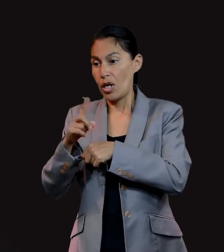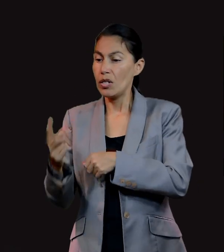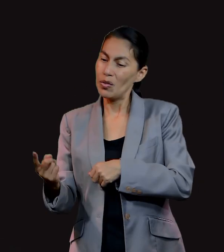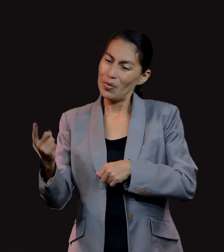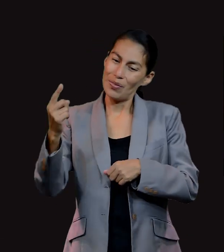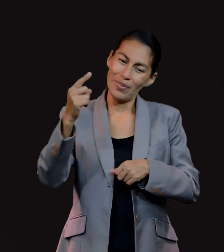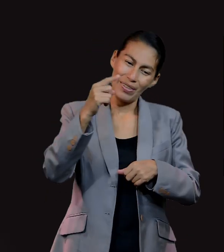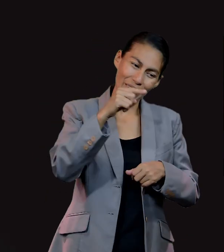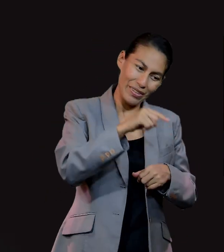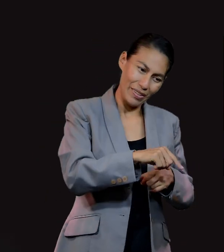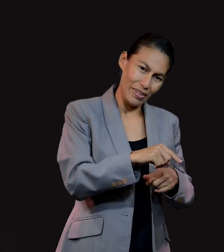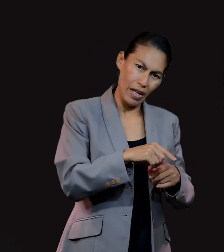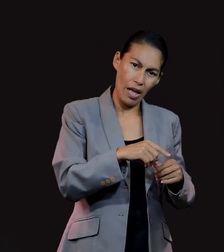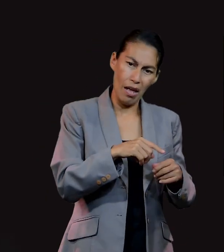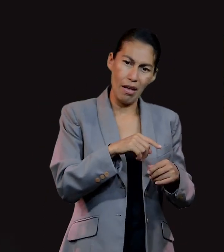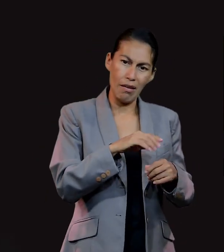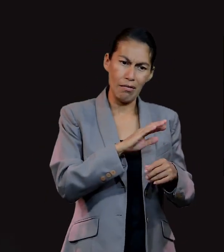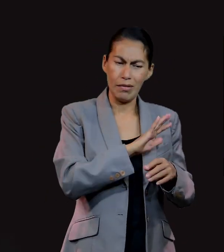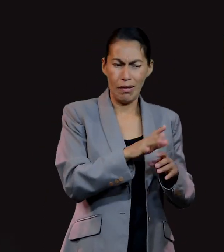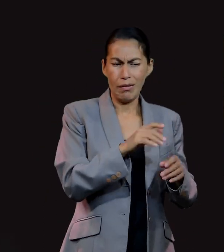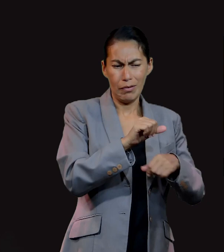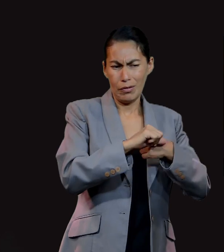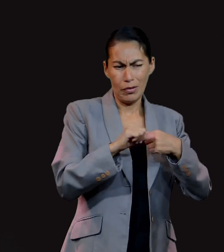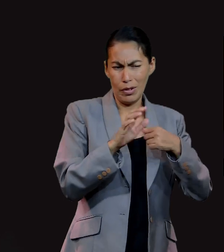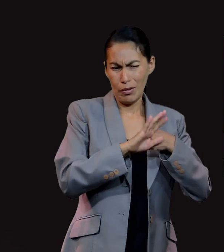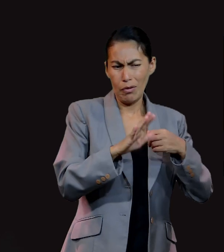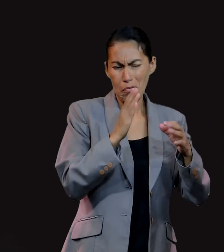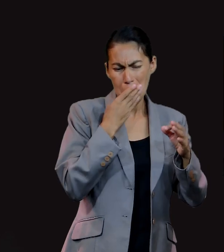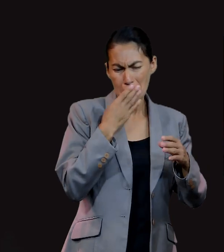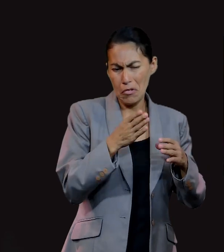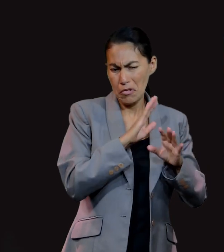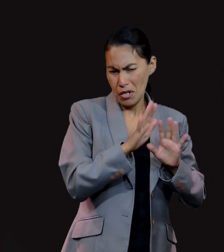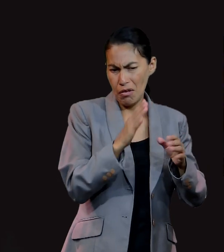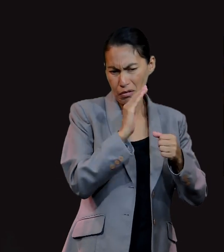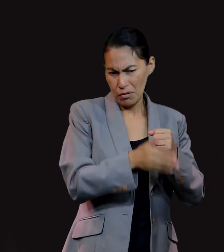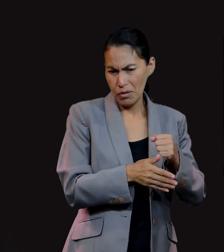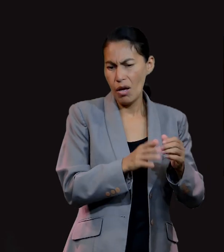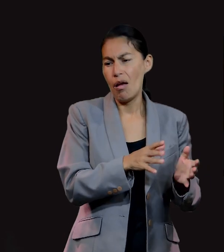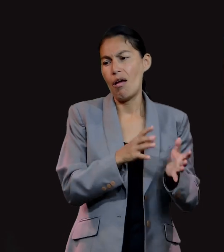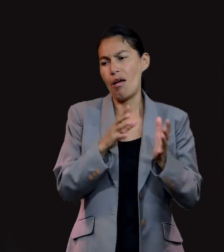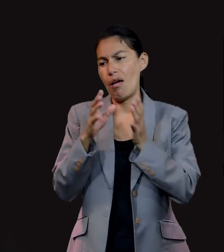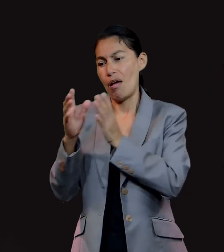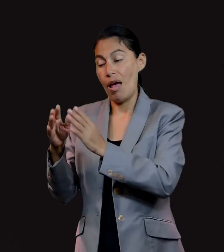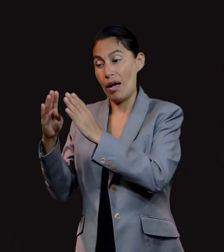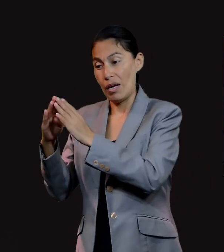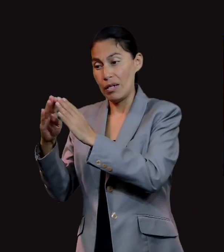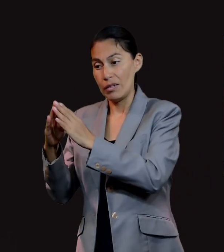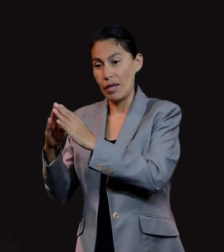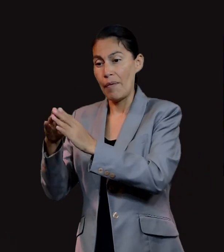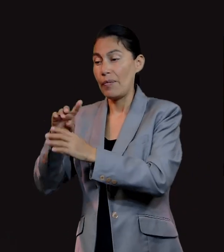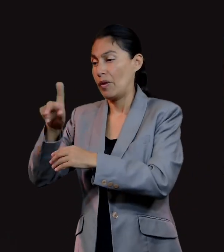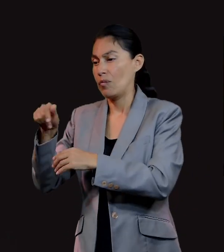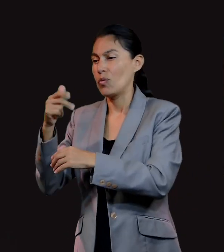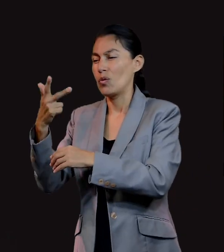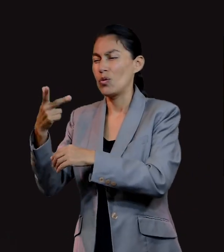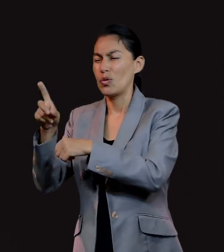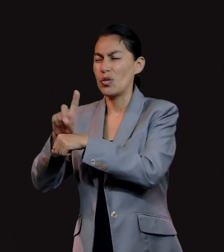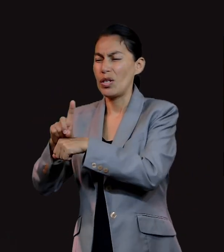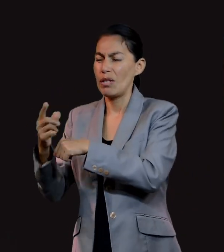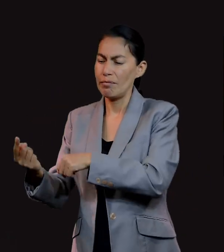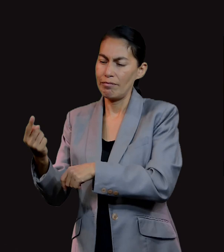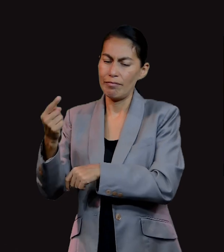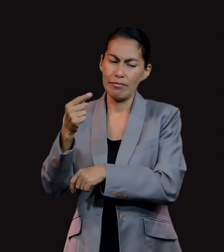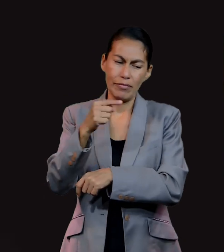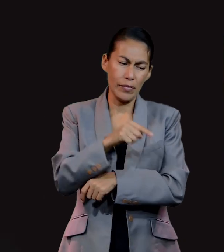una abertura de seis centímetros usted tiene tiene la cicatriz allí verdad lo que es la